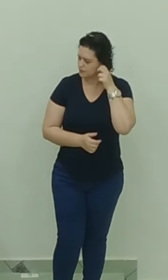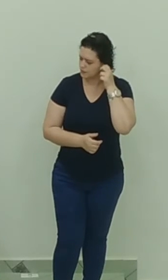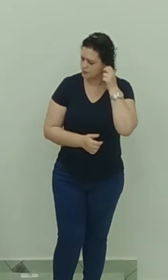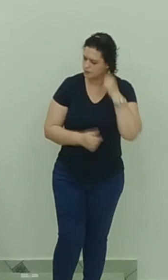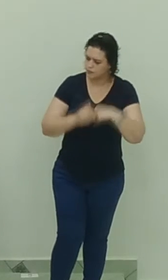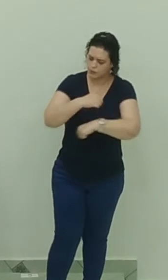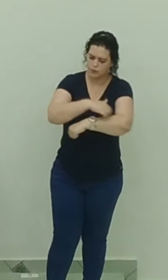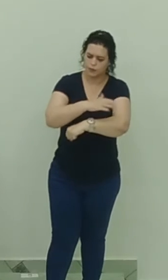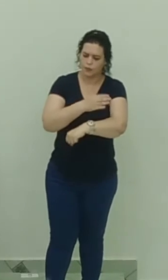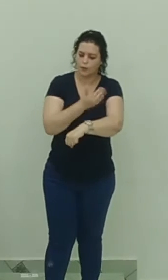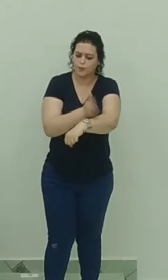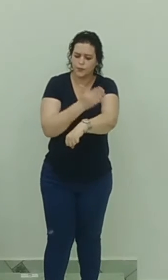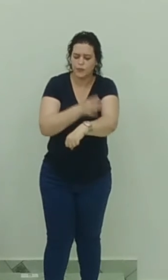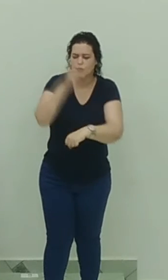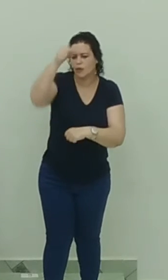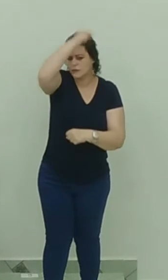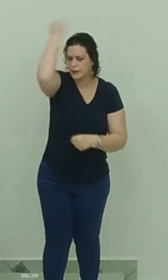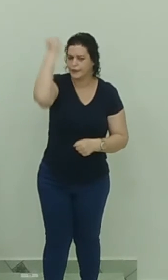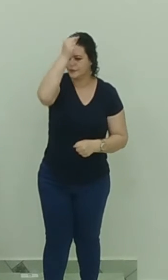Santificação é algo muito